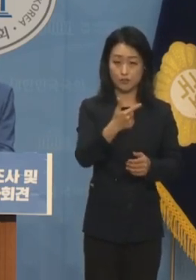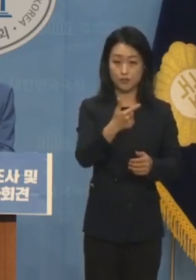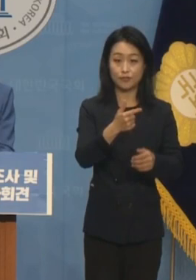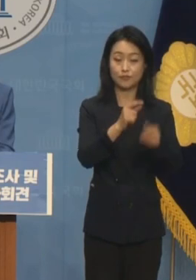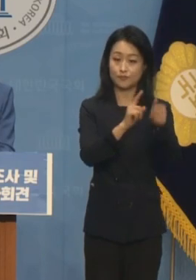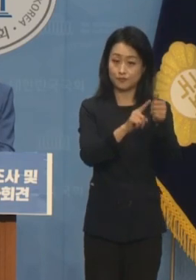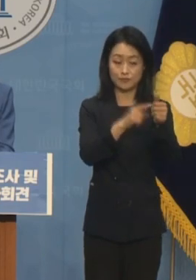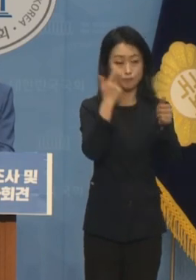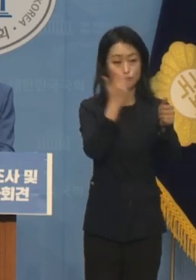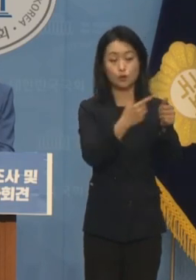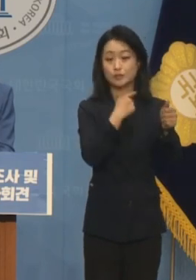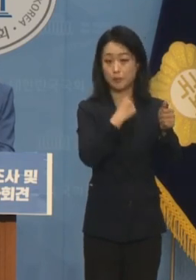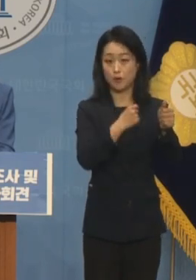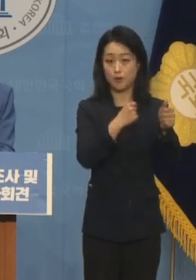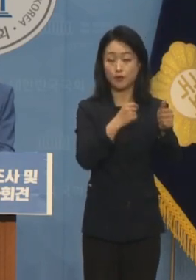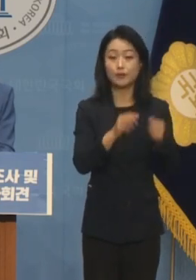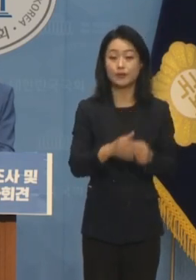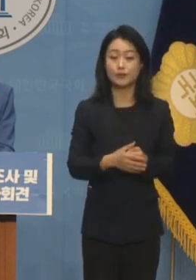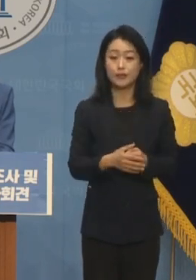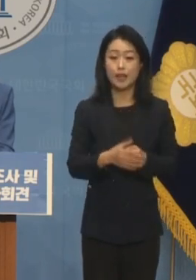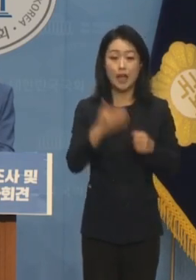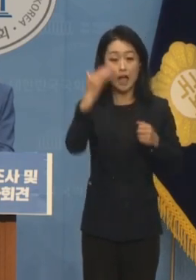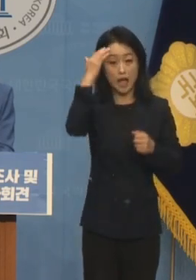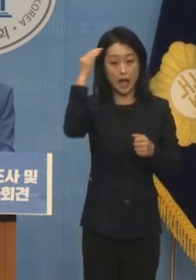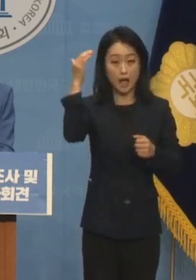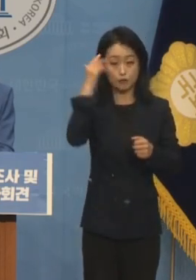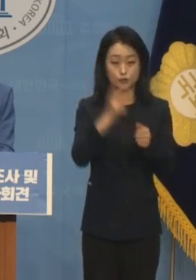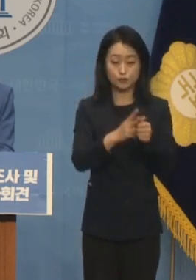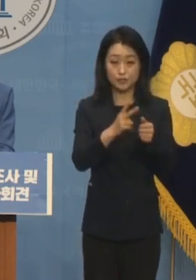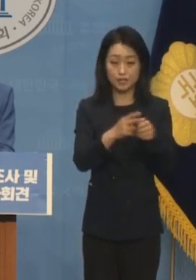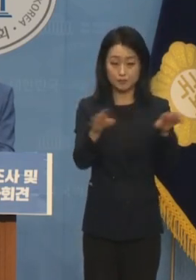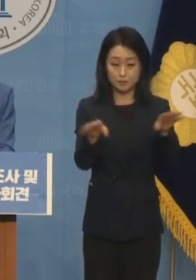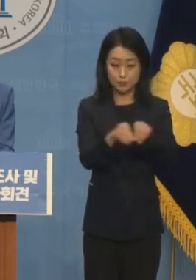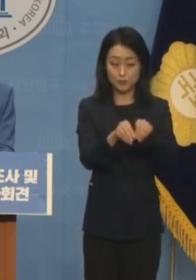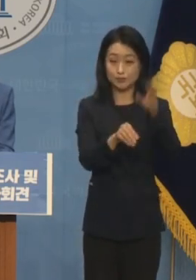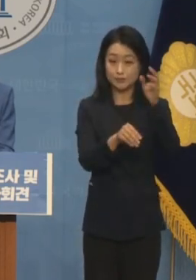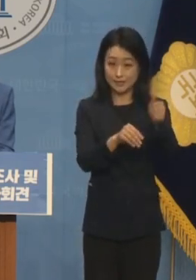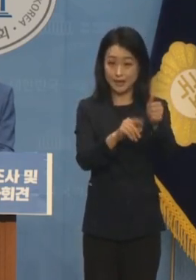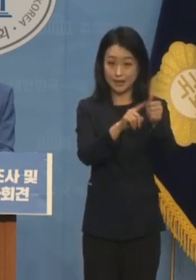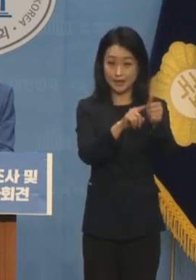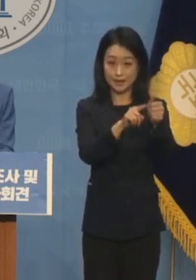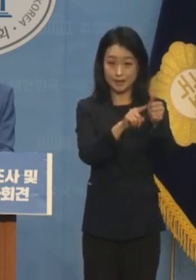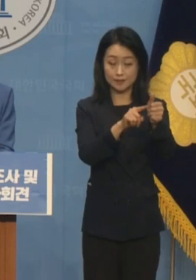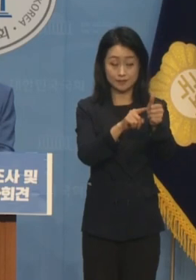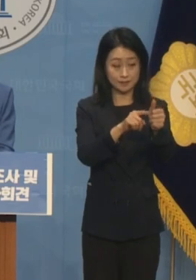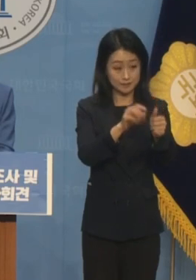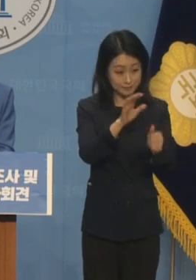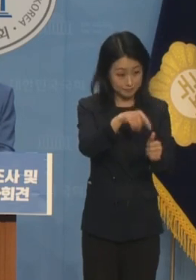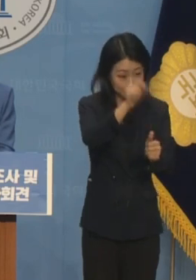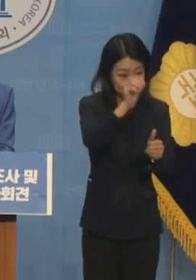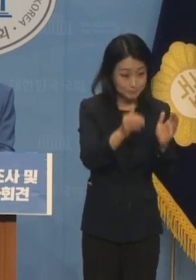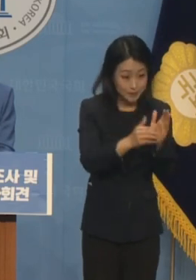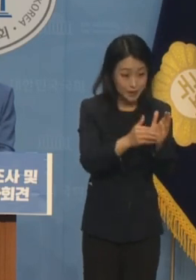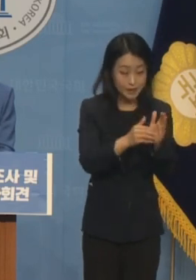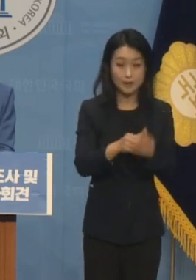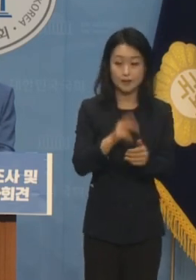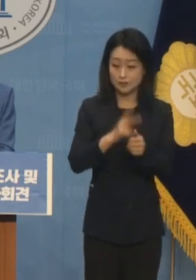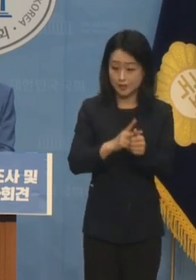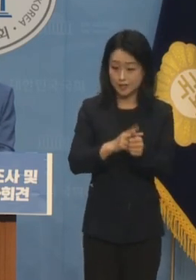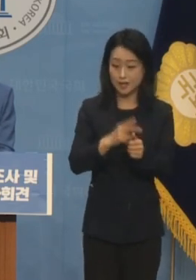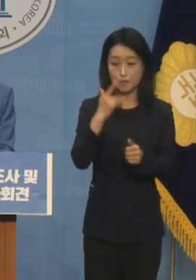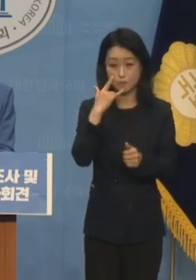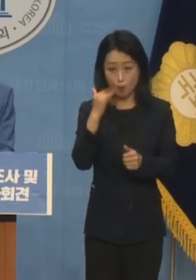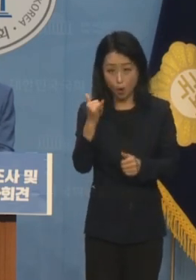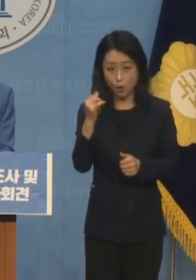싶습니다. 오랜 전통을 자랑하는 한국교총의 수장으로서 교원은 물론 학생, 학부모,